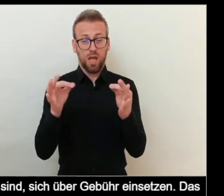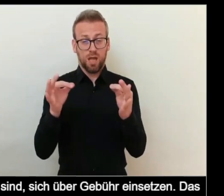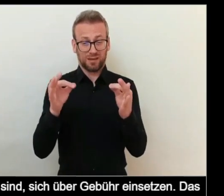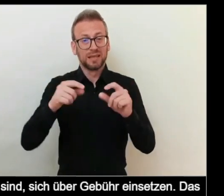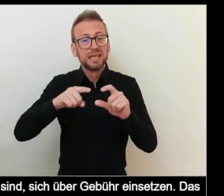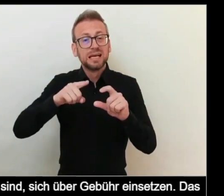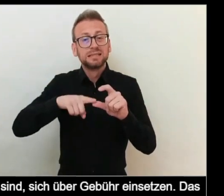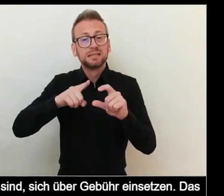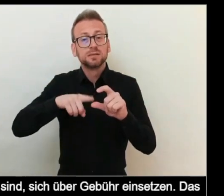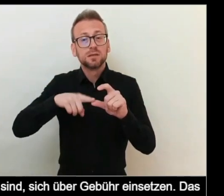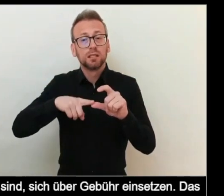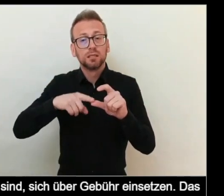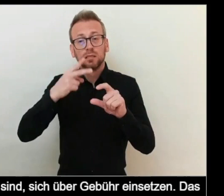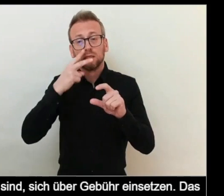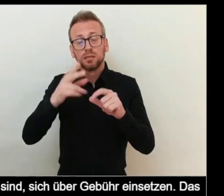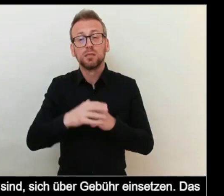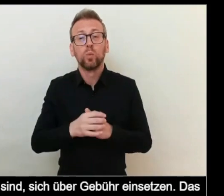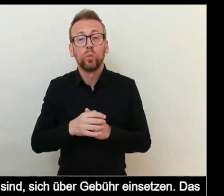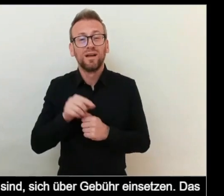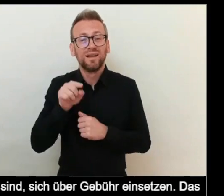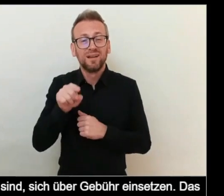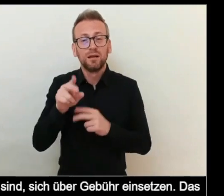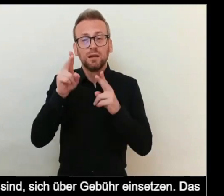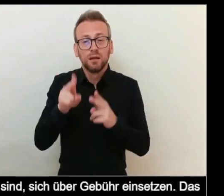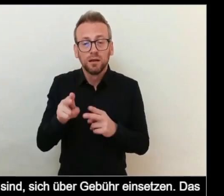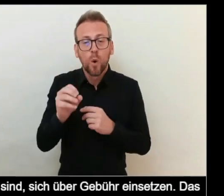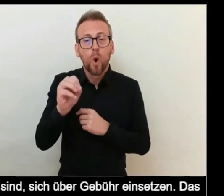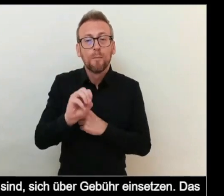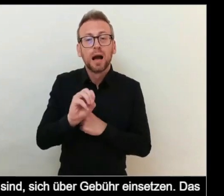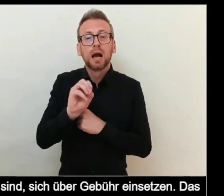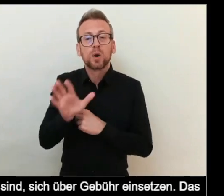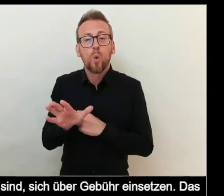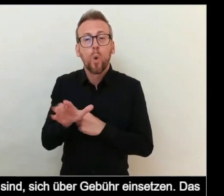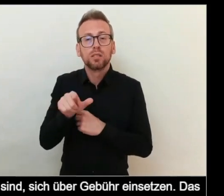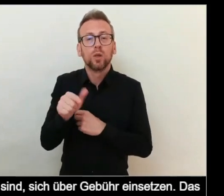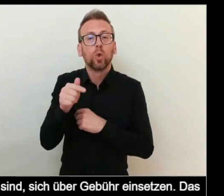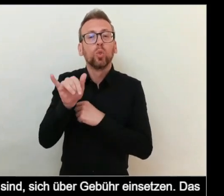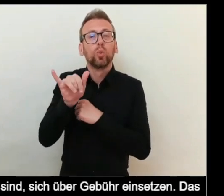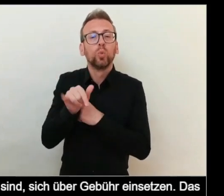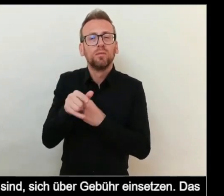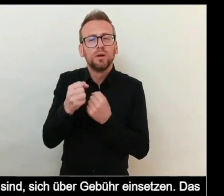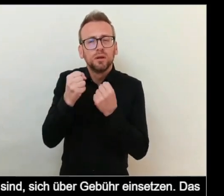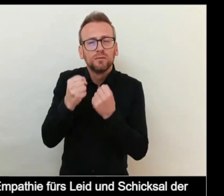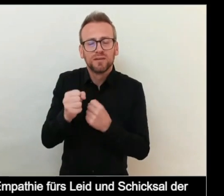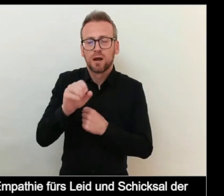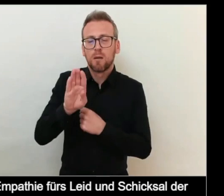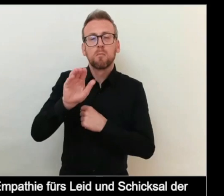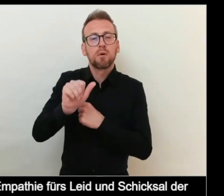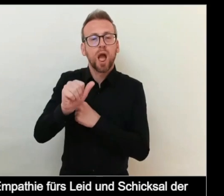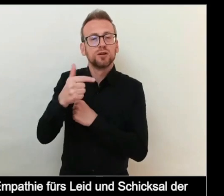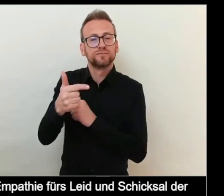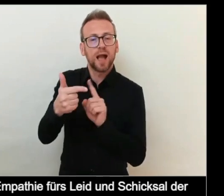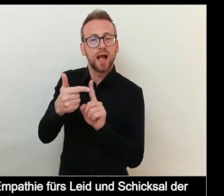insgesamt wohl um die 50% mittlerweile. Wir alle wissen, dass das genauso wie Omikron insgesamt eine hoch